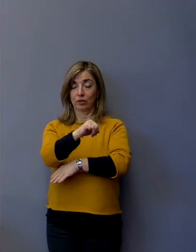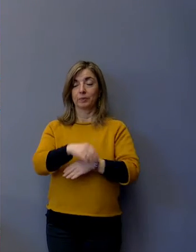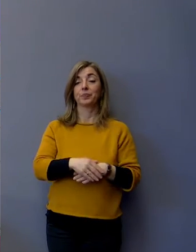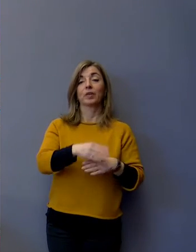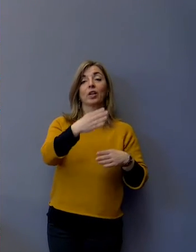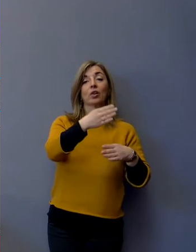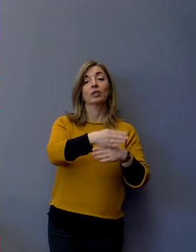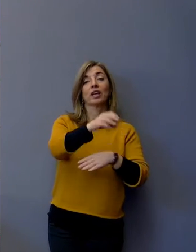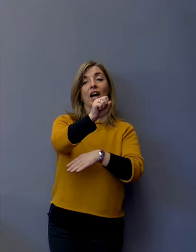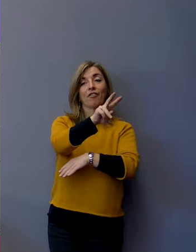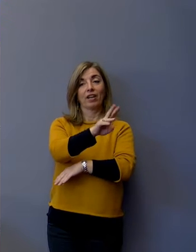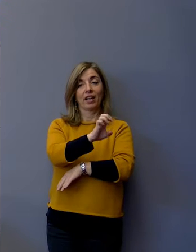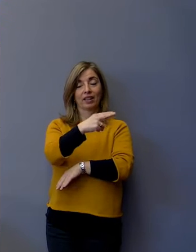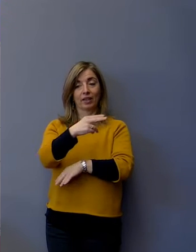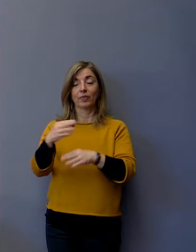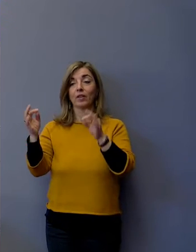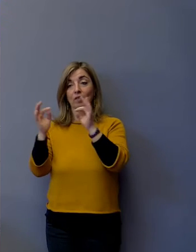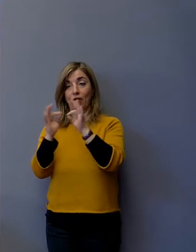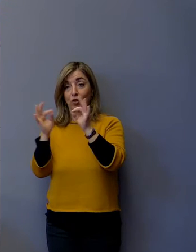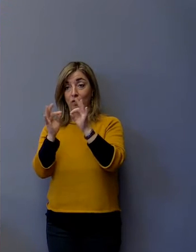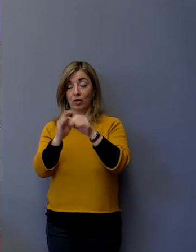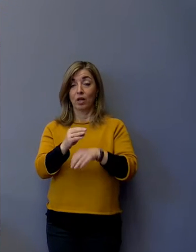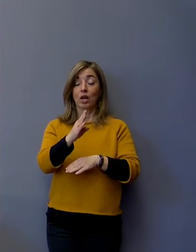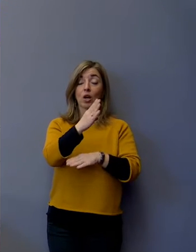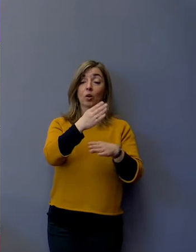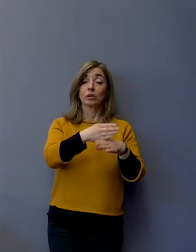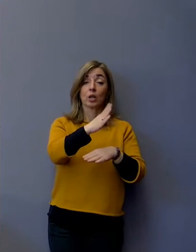favorevole consigliera bruccoleri